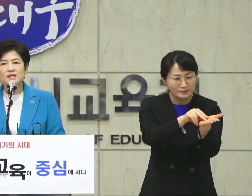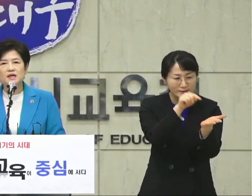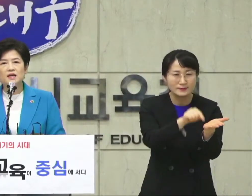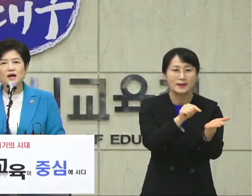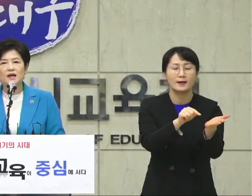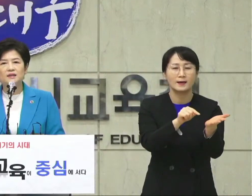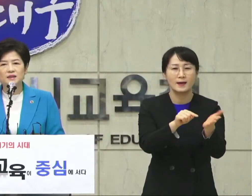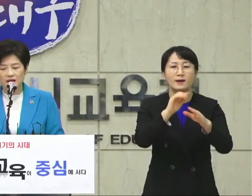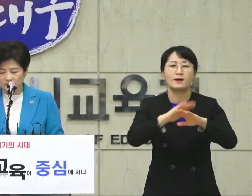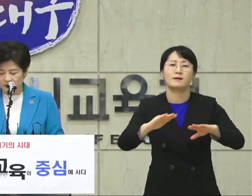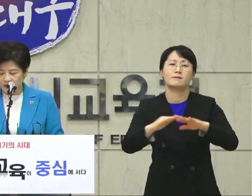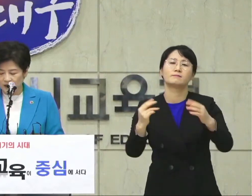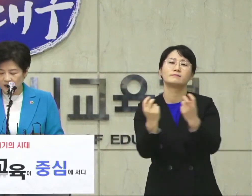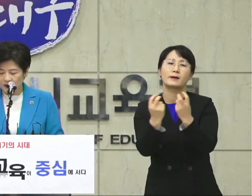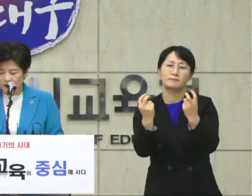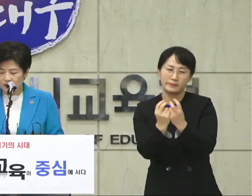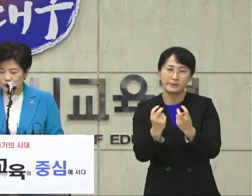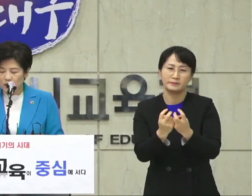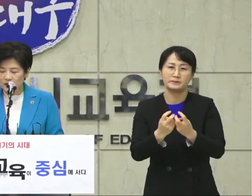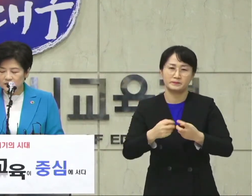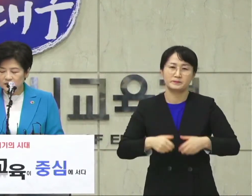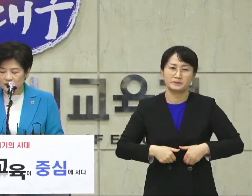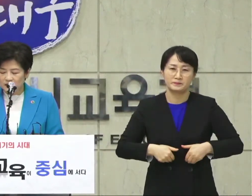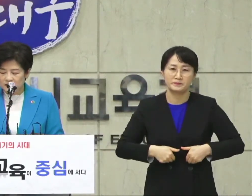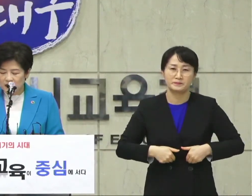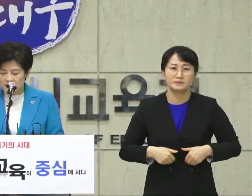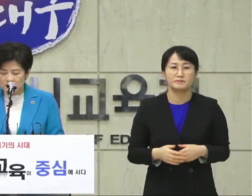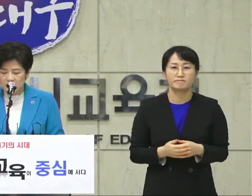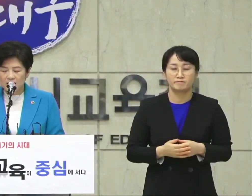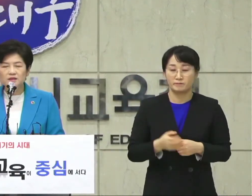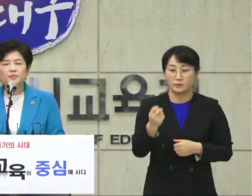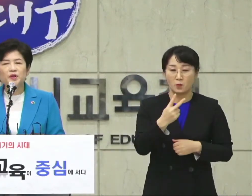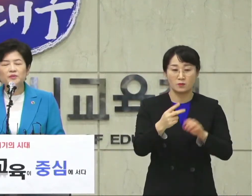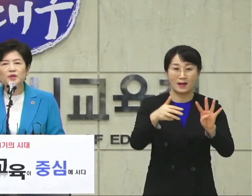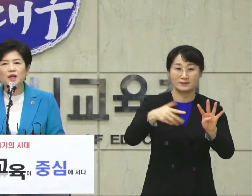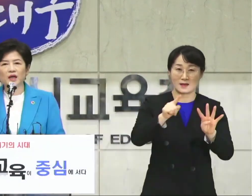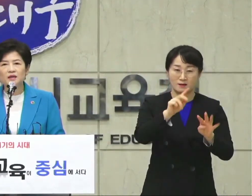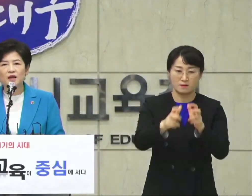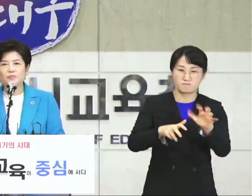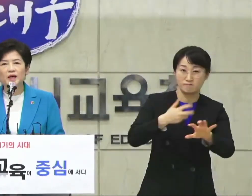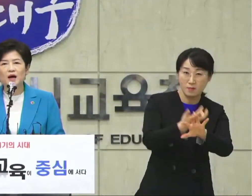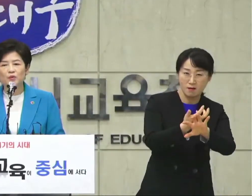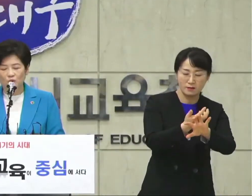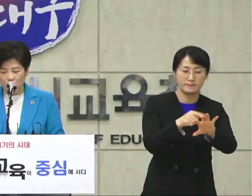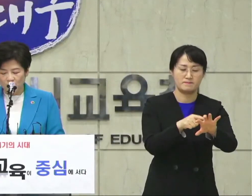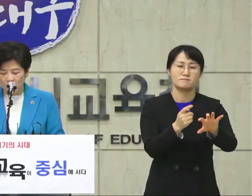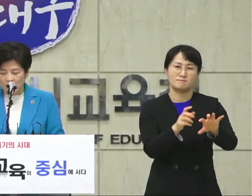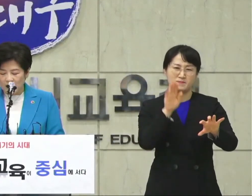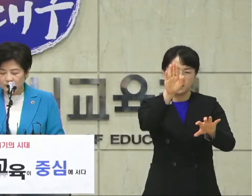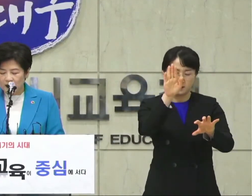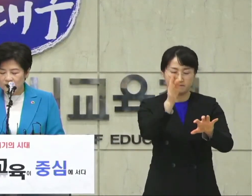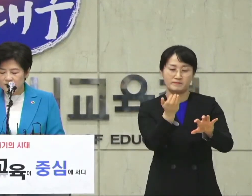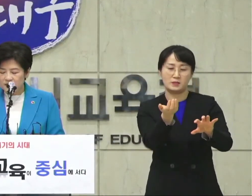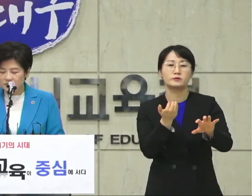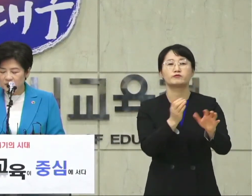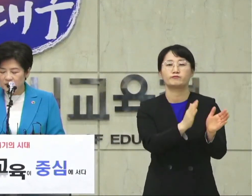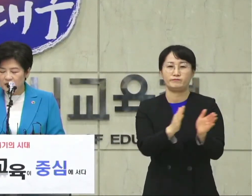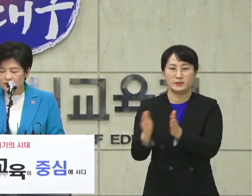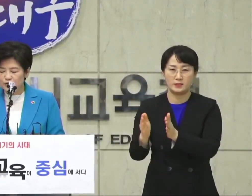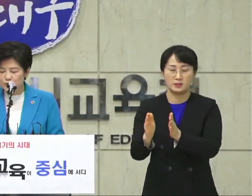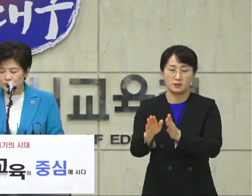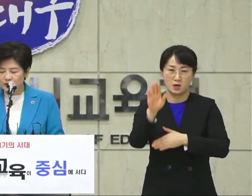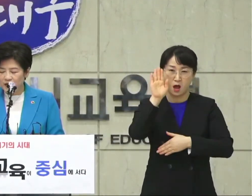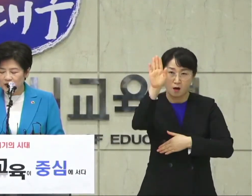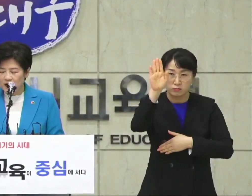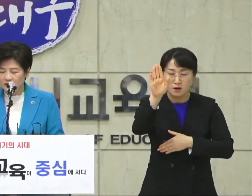대한 답을 찾아야 할 때입니다. 또한 4차 산업혁명에 대비하고